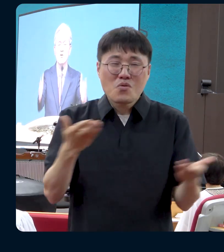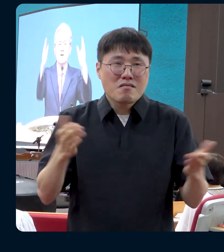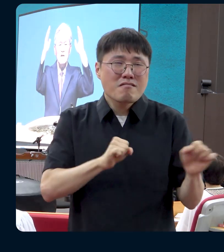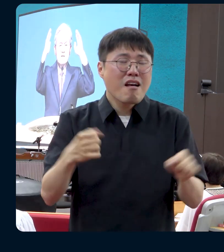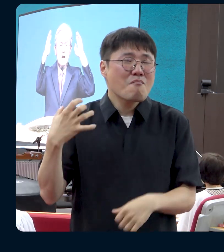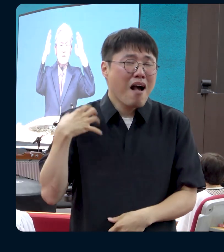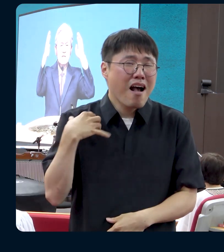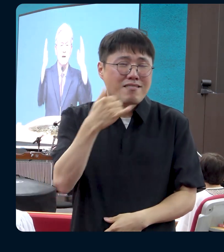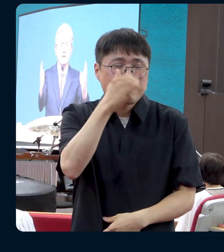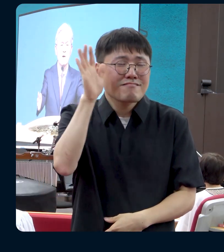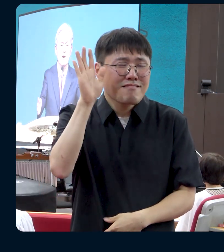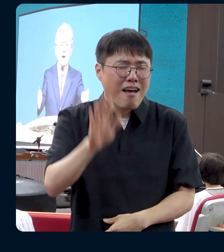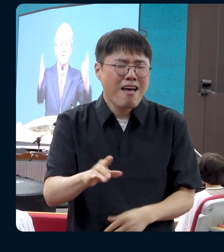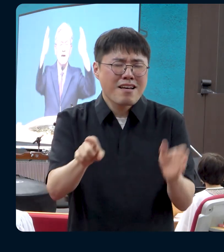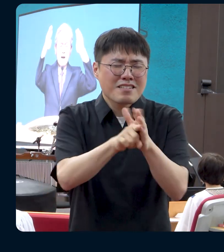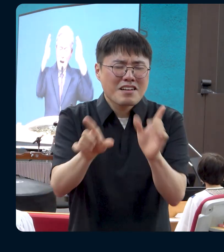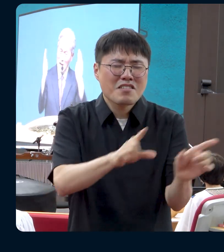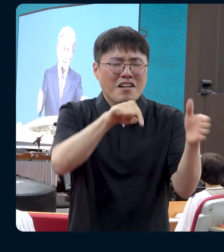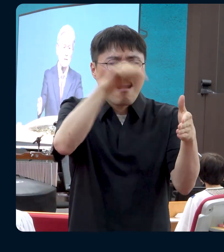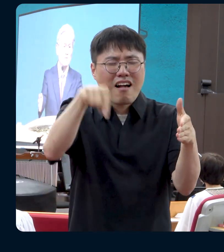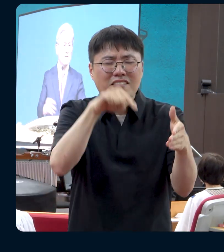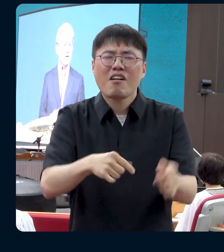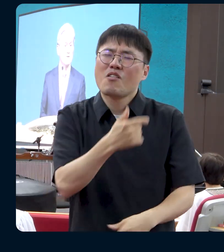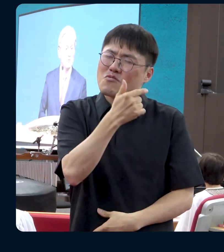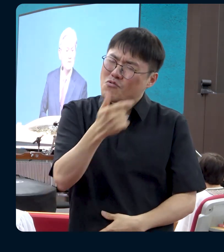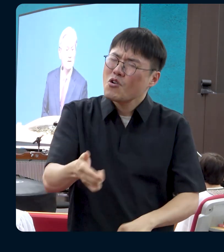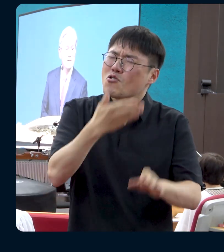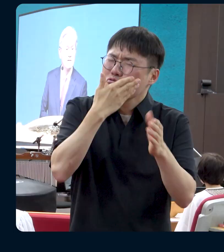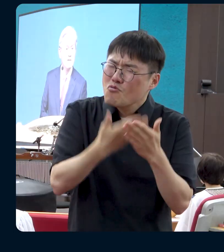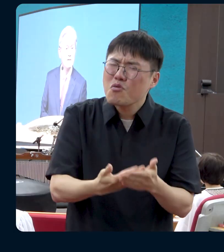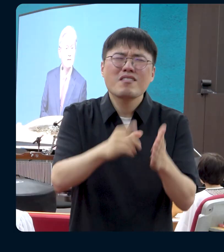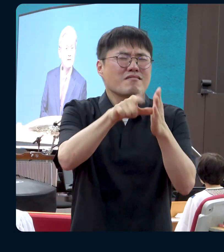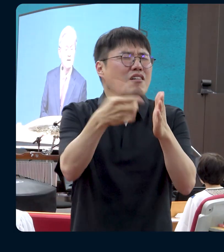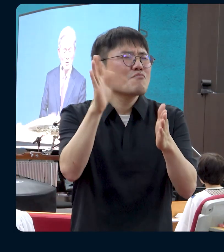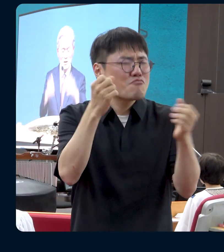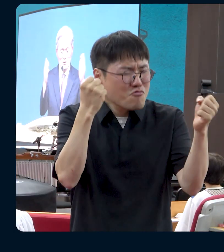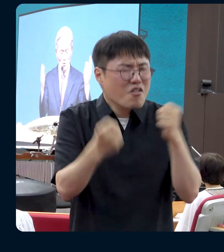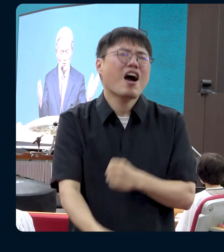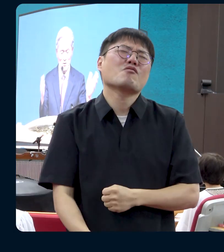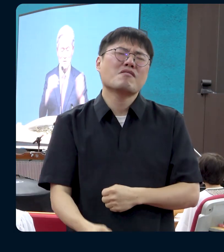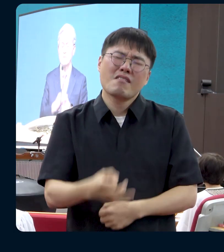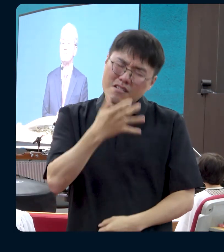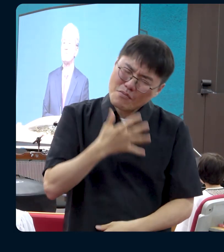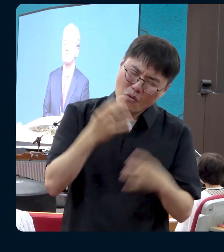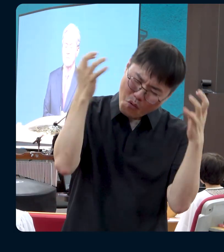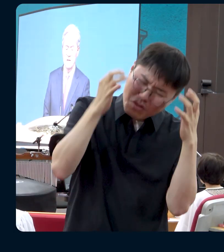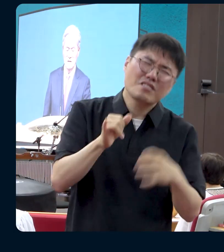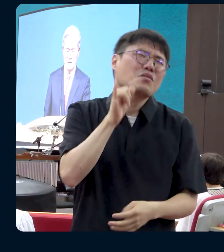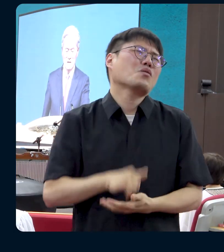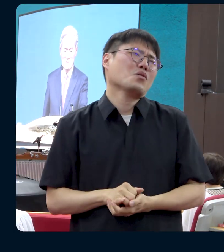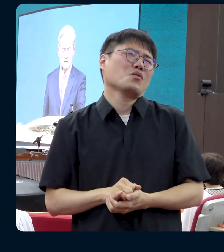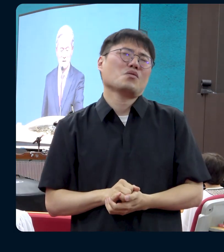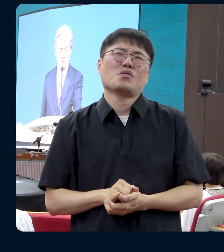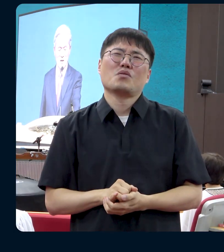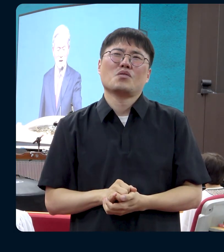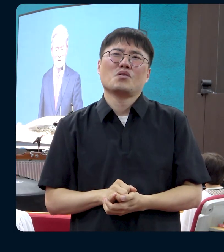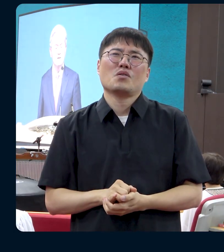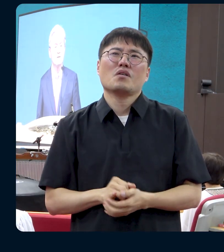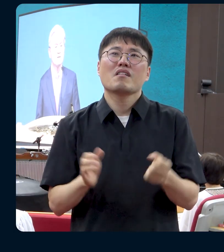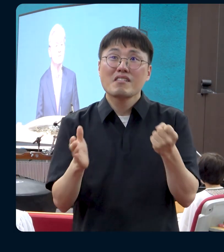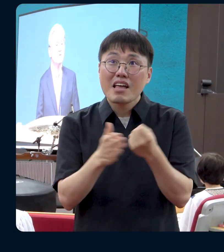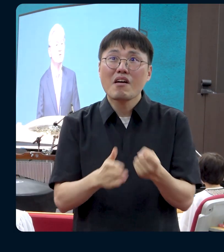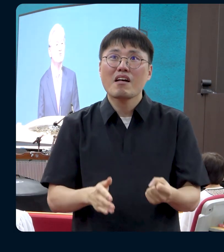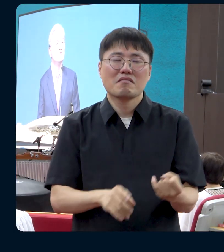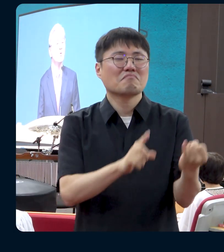사역을 맡아서 그 사람이 신앙생활하는 가운데 가장 힘든 시간을 겪는 거예요. 그런 일을 겪고 있었어요. 그래서